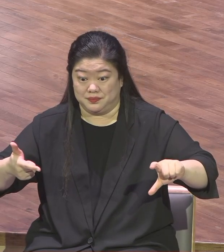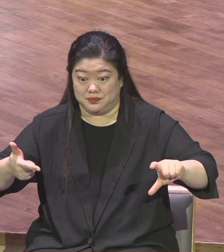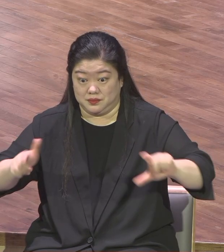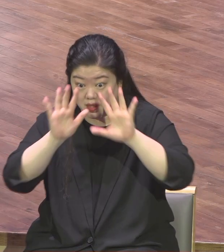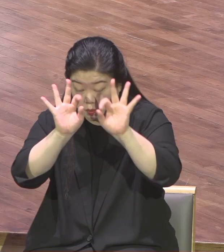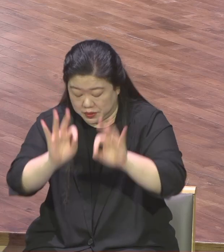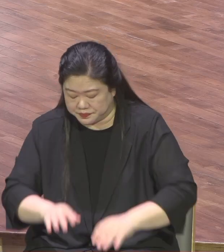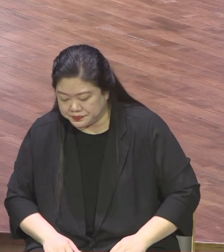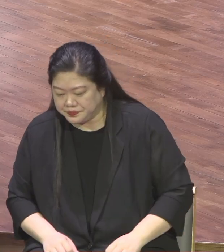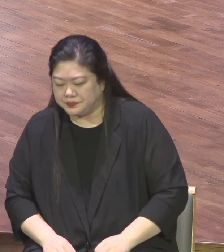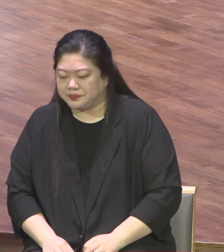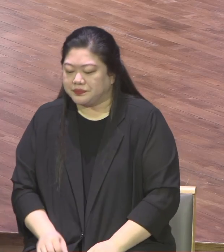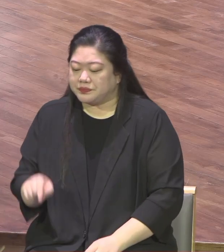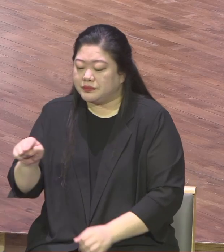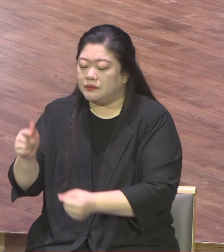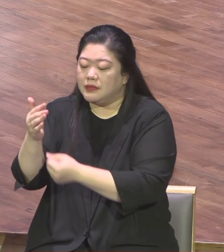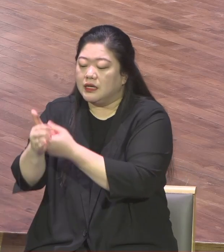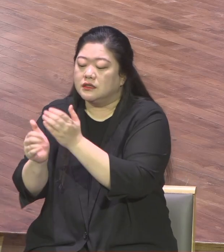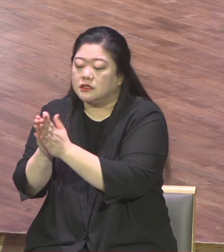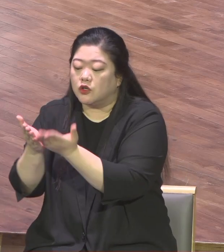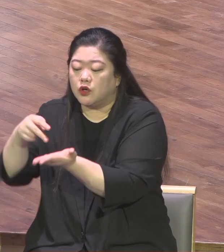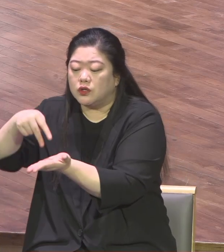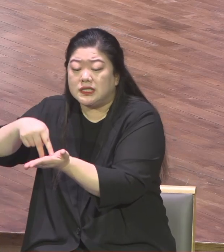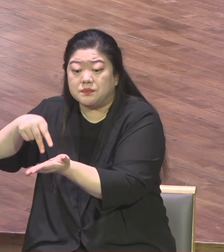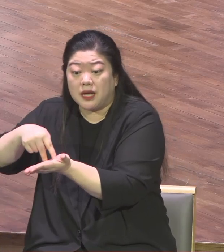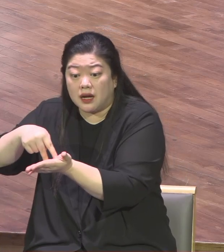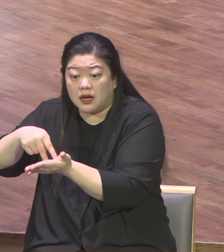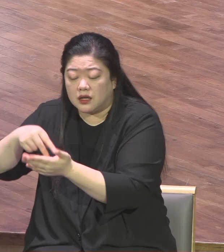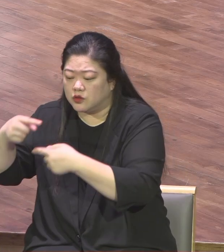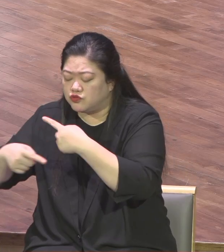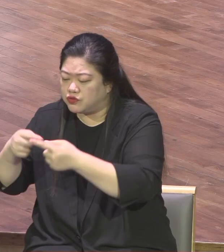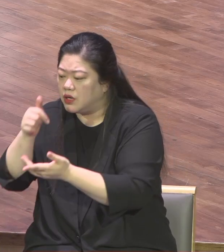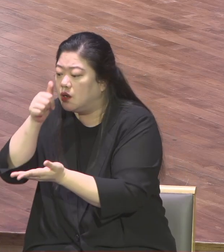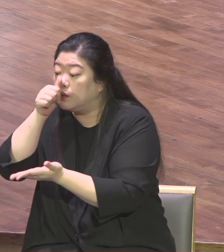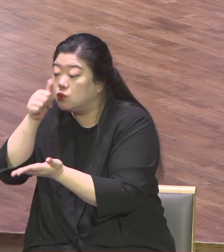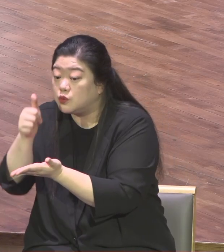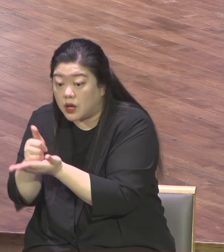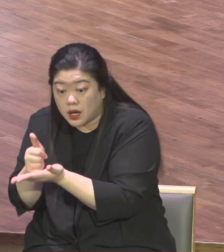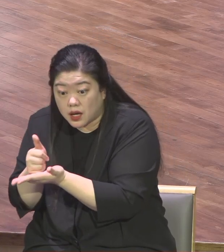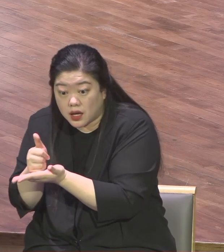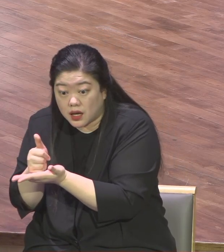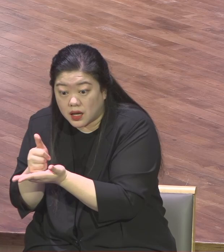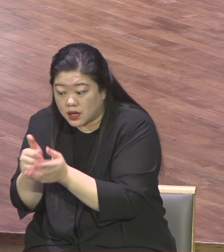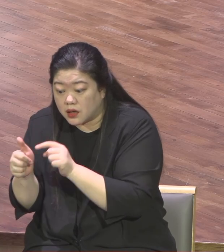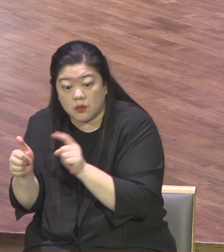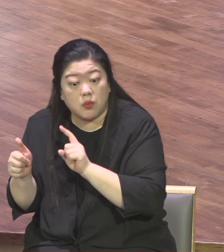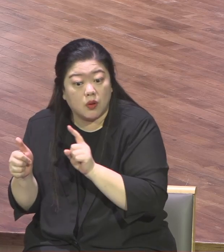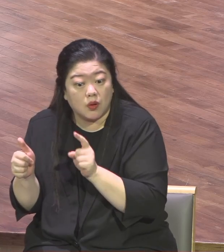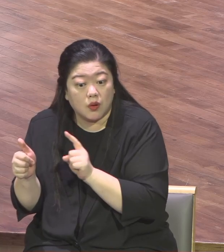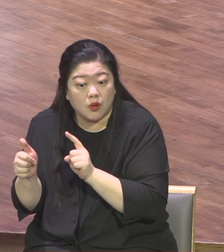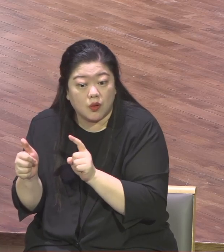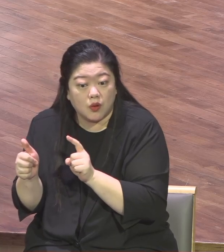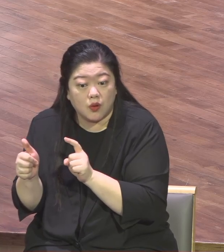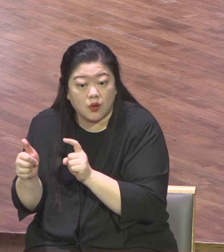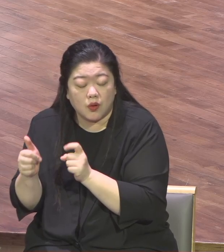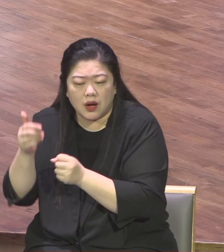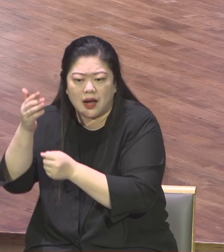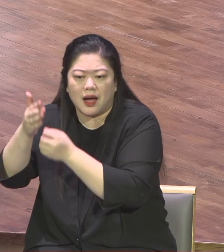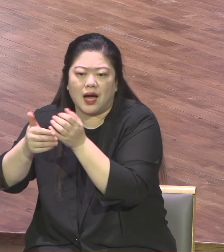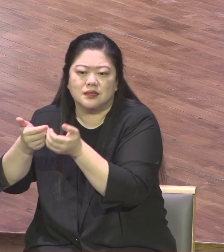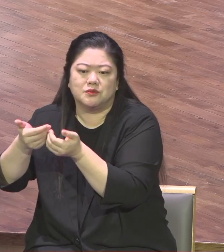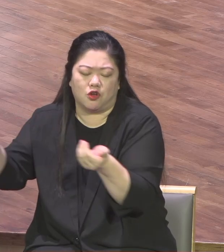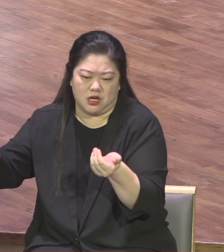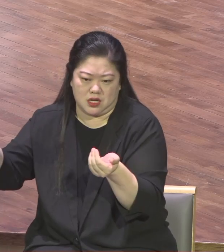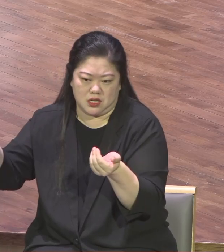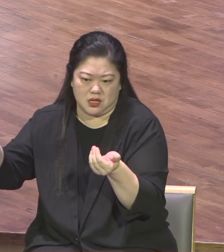성경이 말하는 죄의 본질과 달라요. 성경이 말하는 이 죄는요 하나님과 단절된 것이